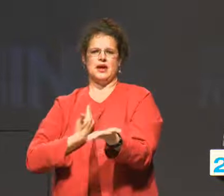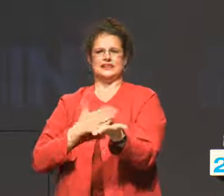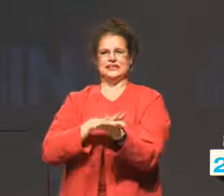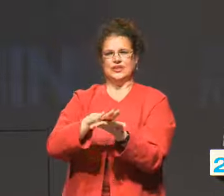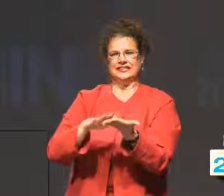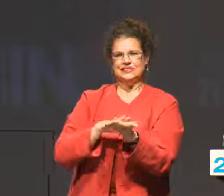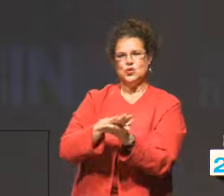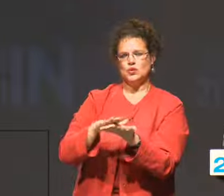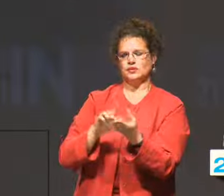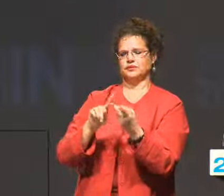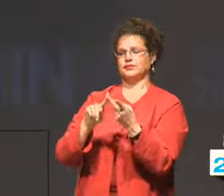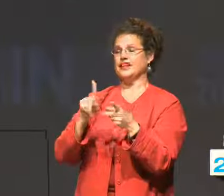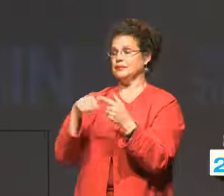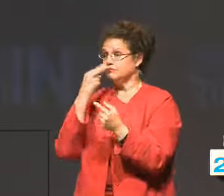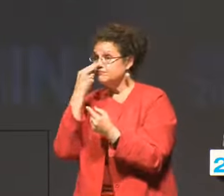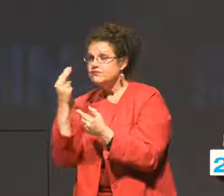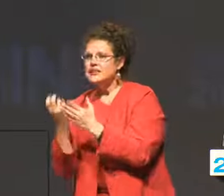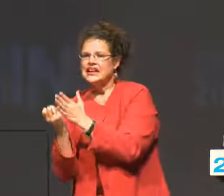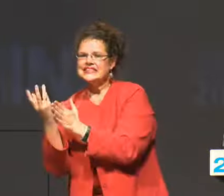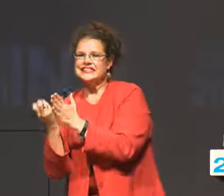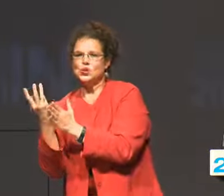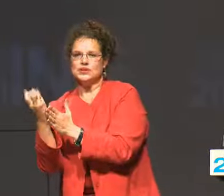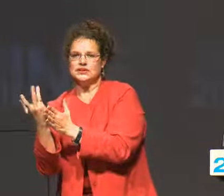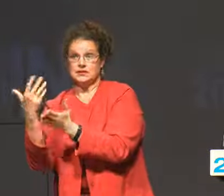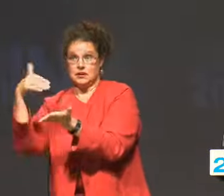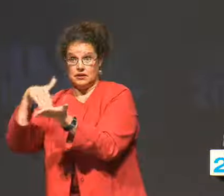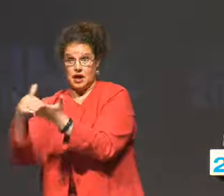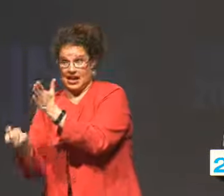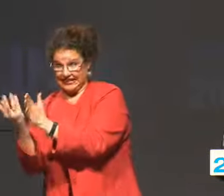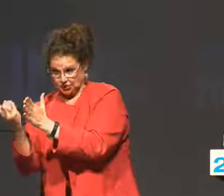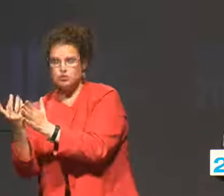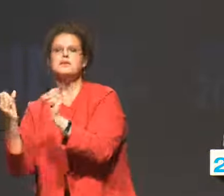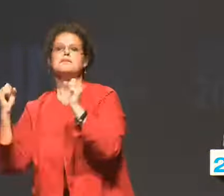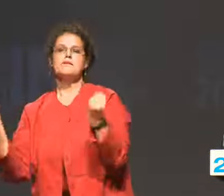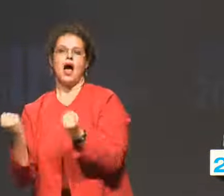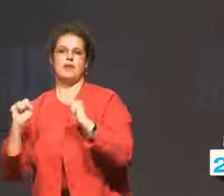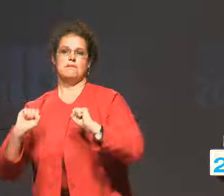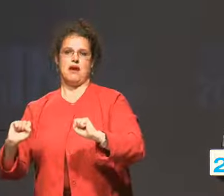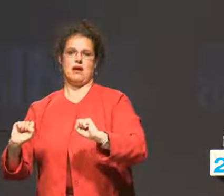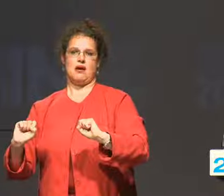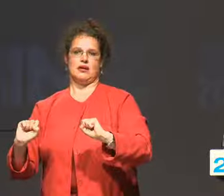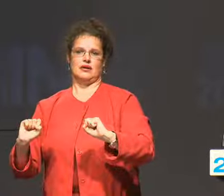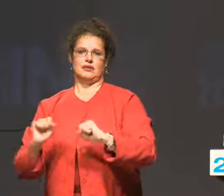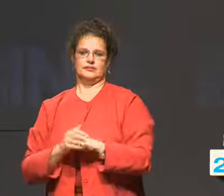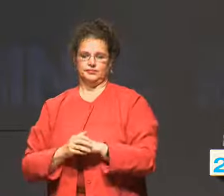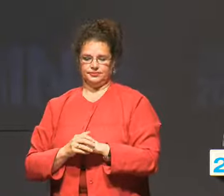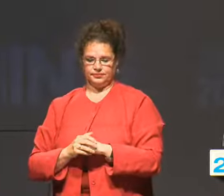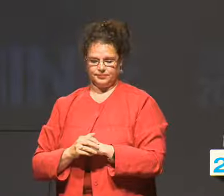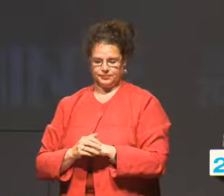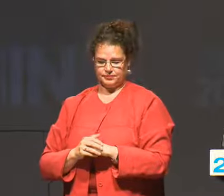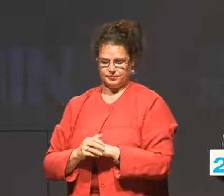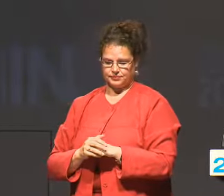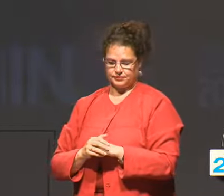Festgestellt wurde, dass es nicht so einfach ist, diesen Begriff genau zu definieren und eindeutig